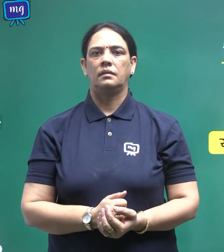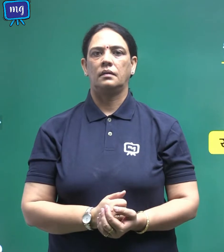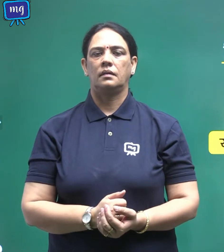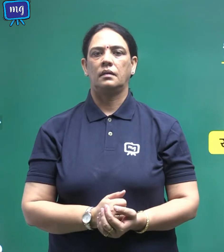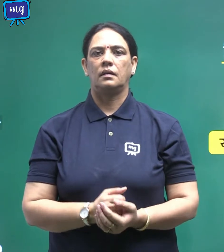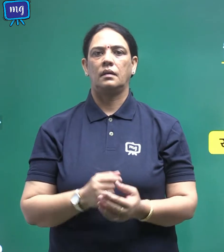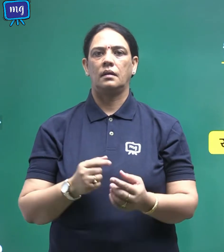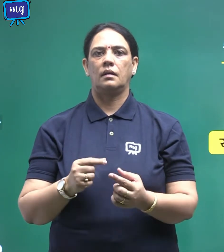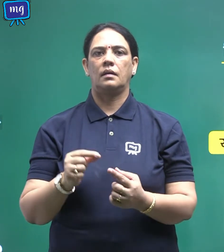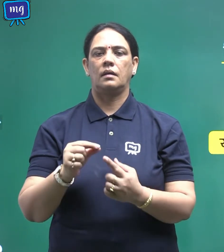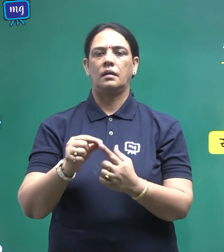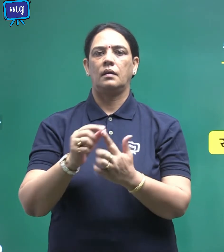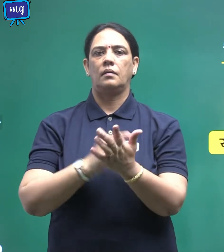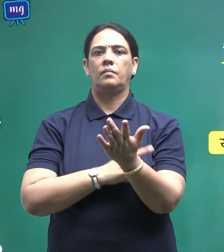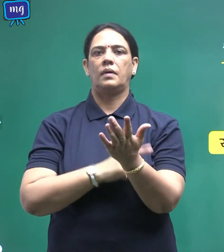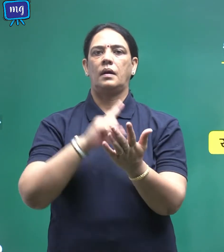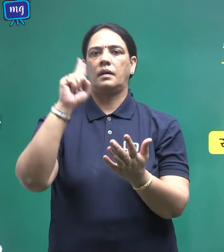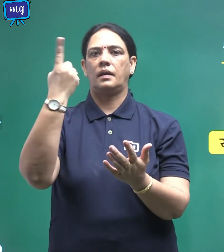भाग 1